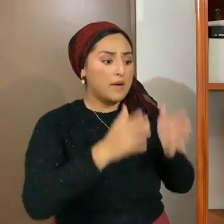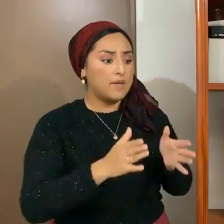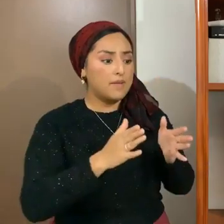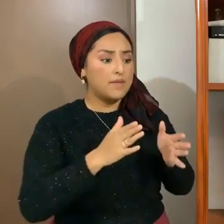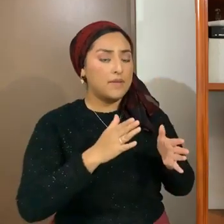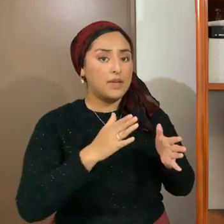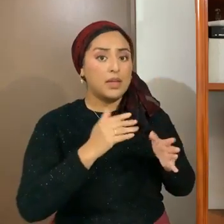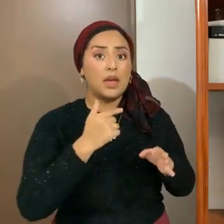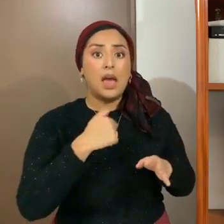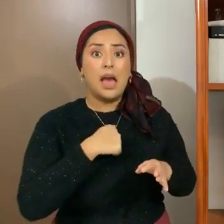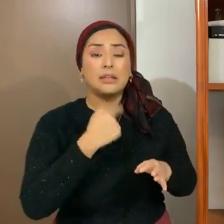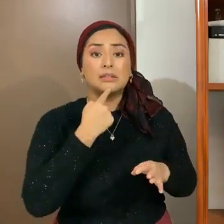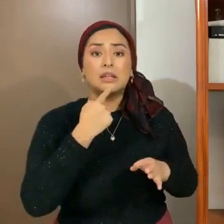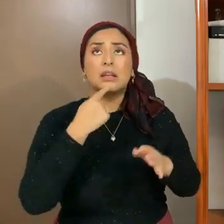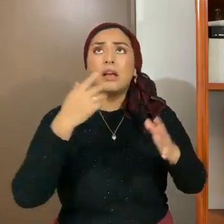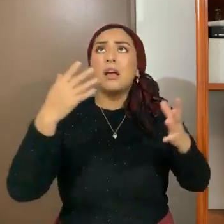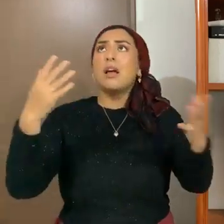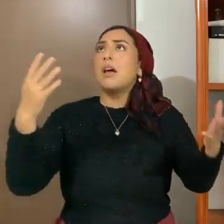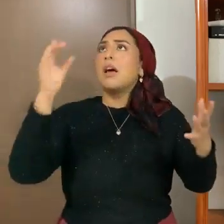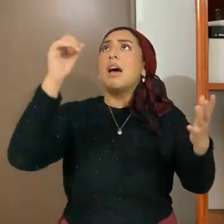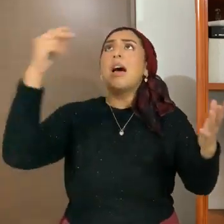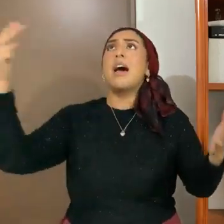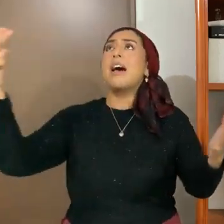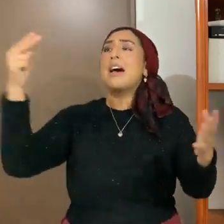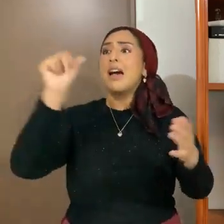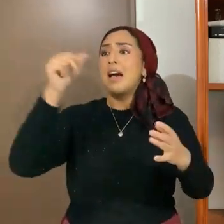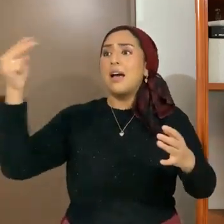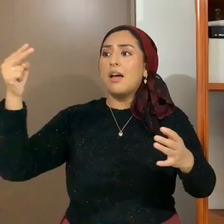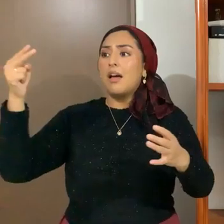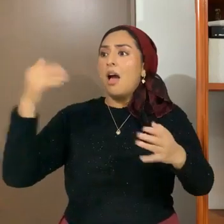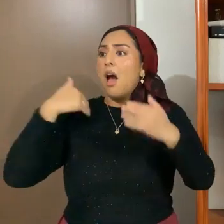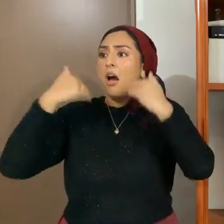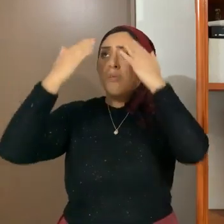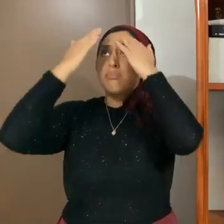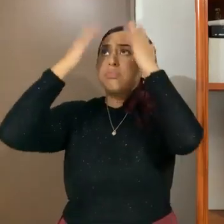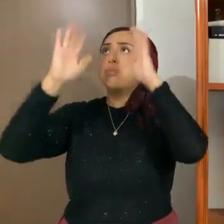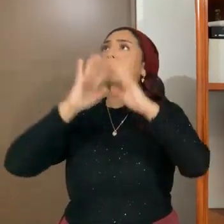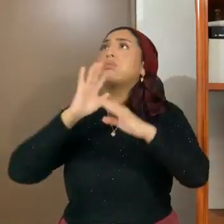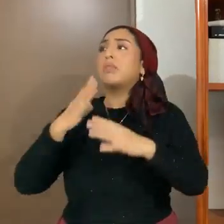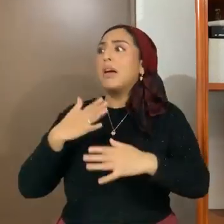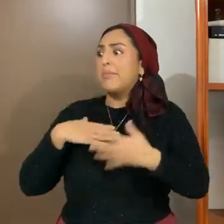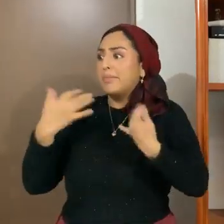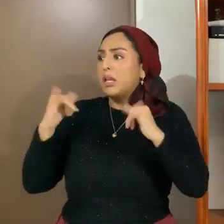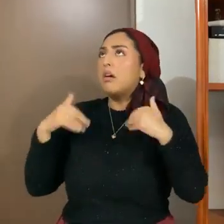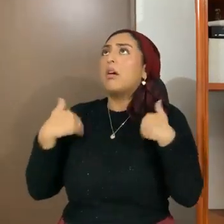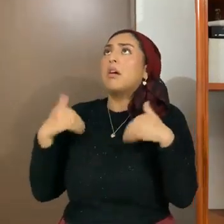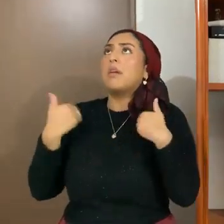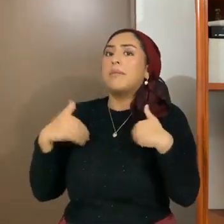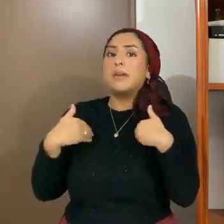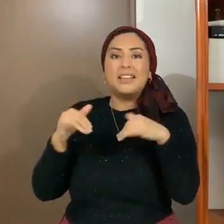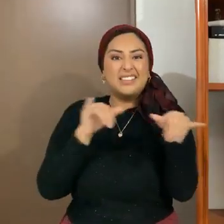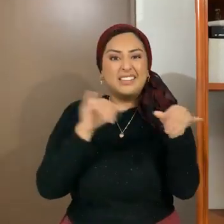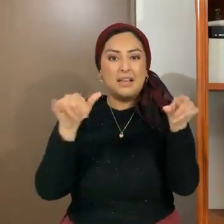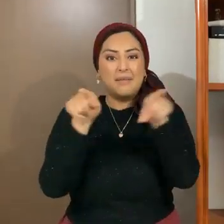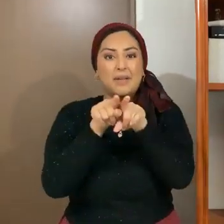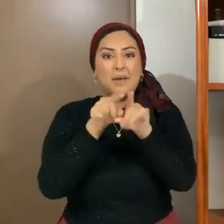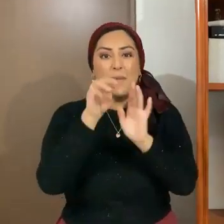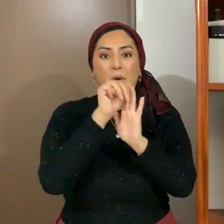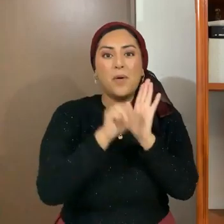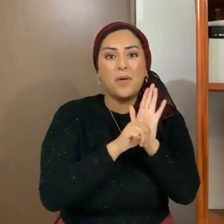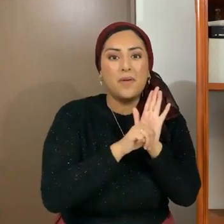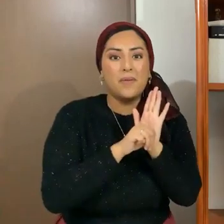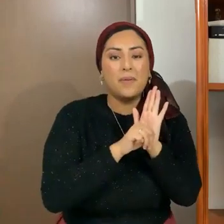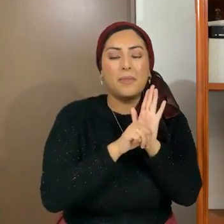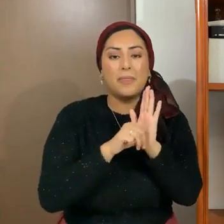dije: Adón Yahweh, he aquí que no sé hablar porque soy niño. Es lo mismo que dijo Moisés. ¿Y es que acaso el profeta Jeremías